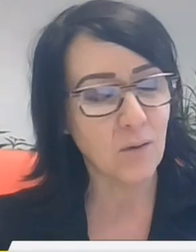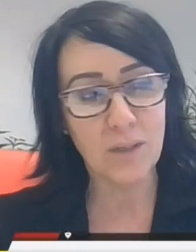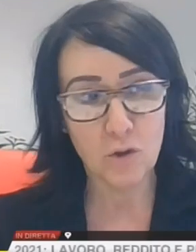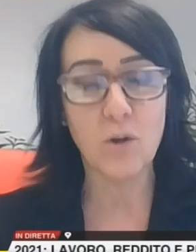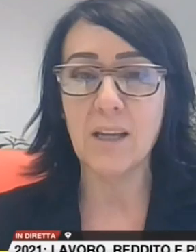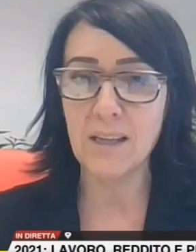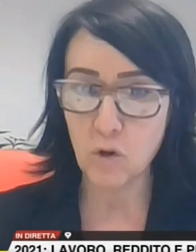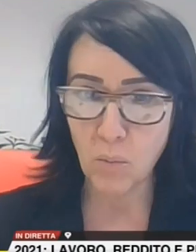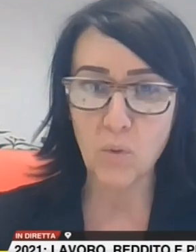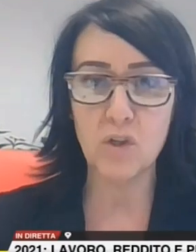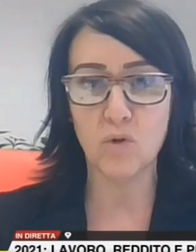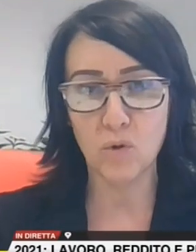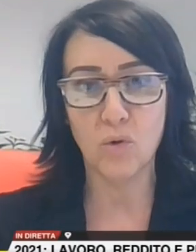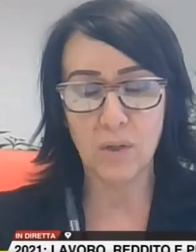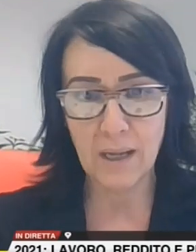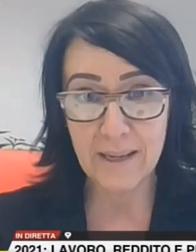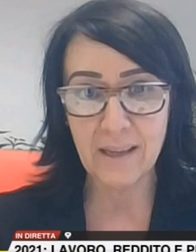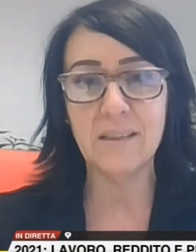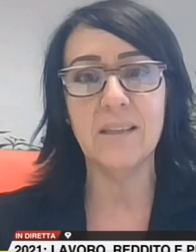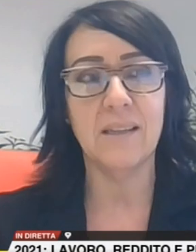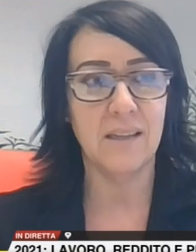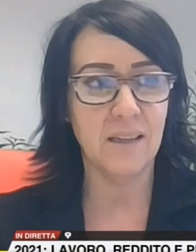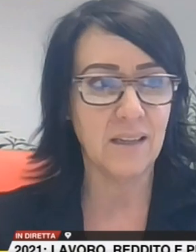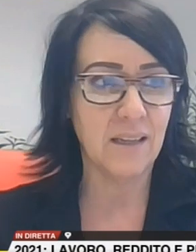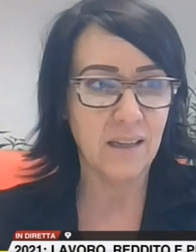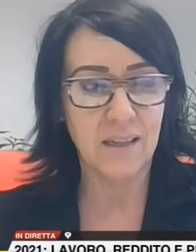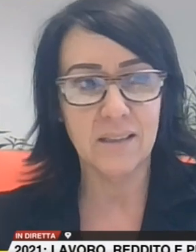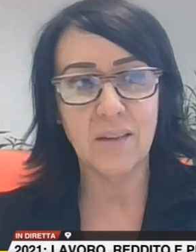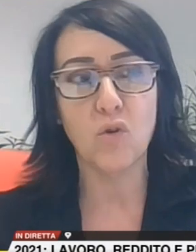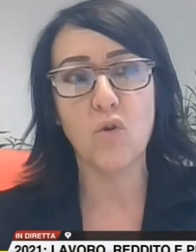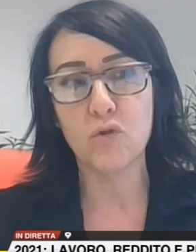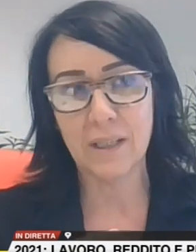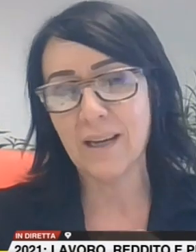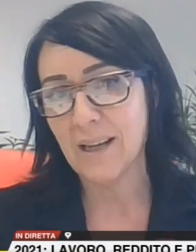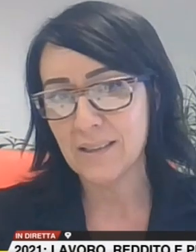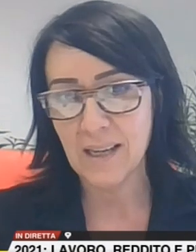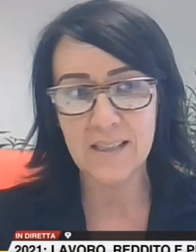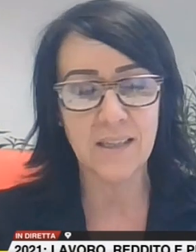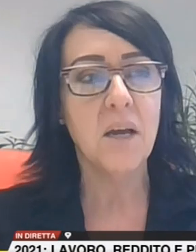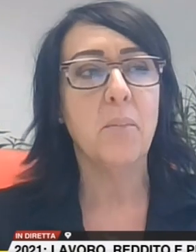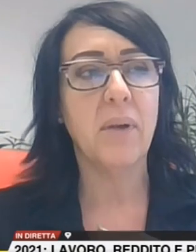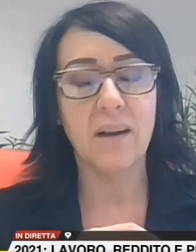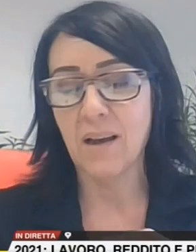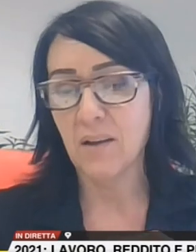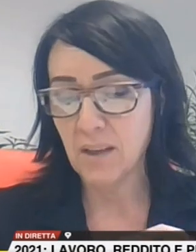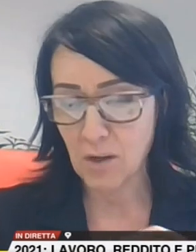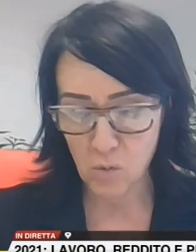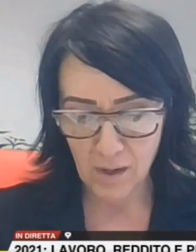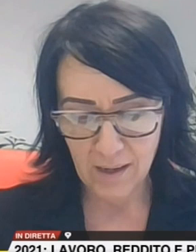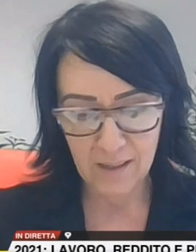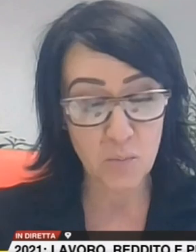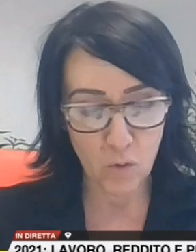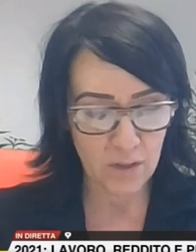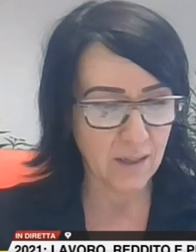stato detto che i comuni sono gli enti che devono contattare ATS per avere